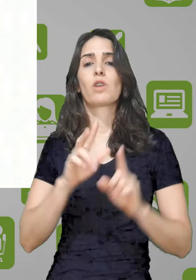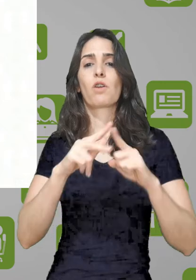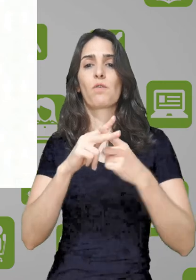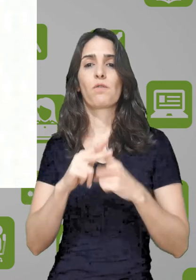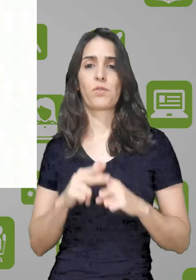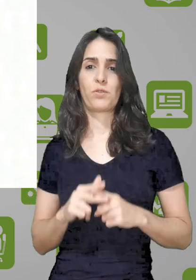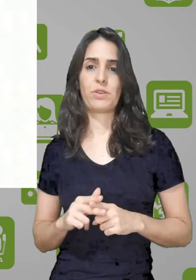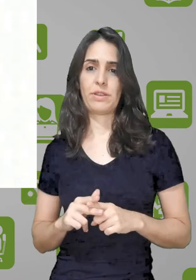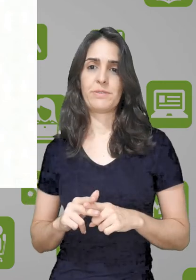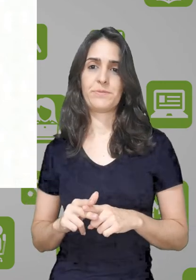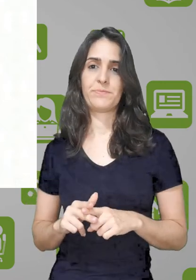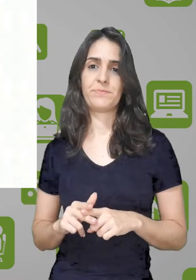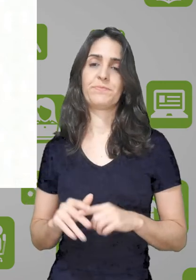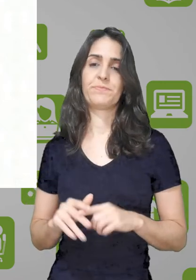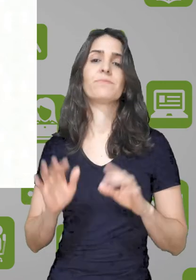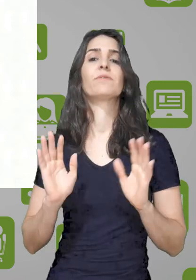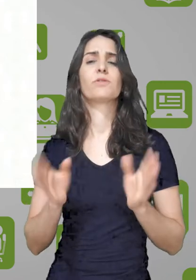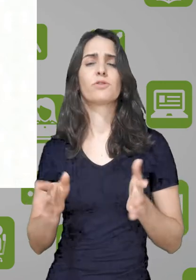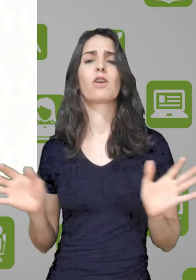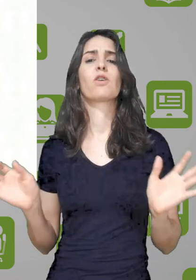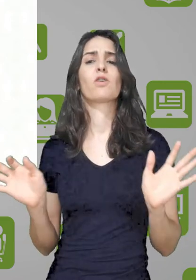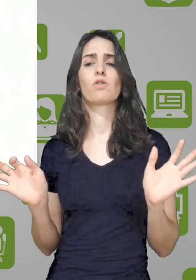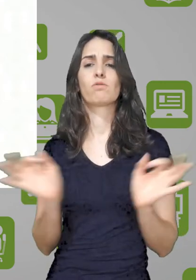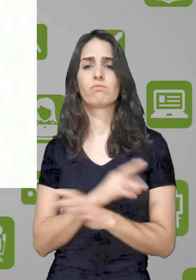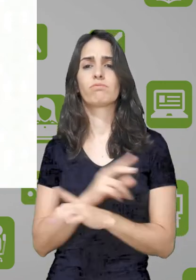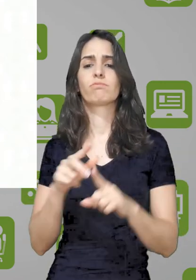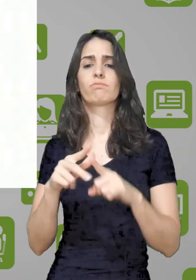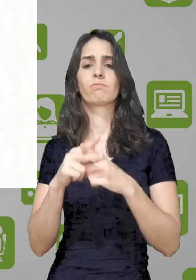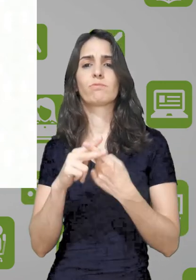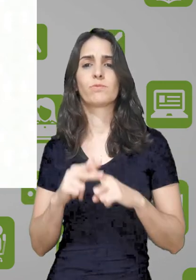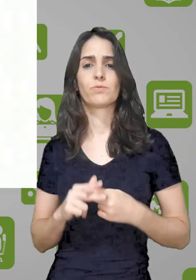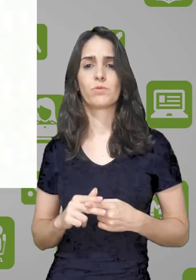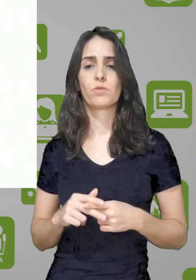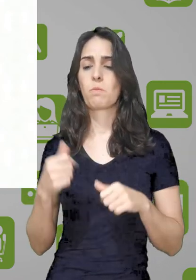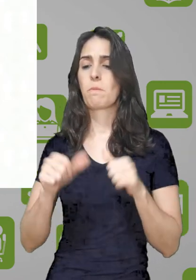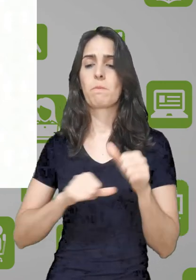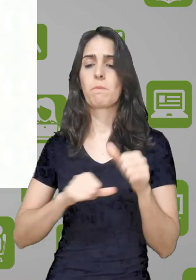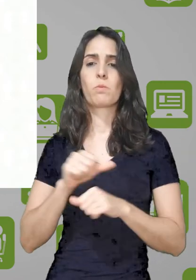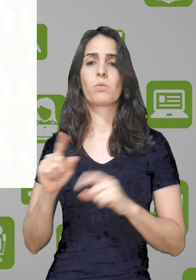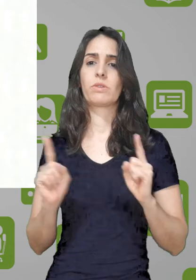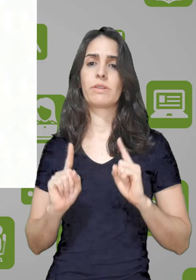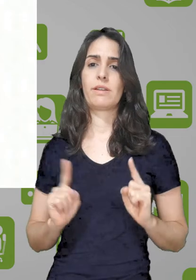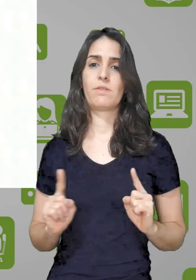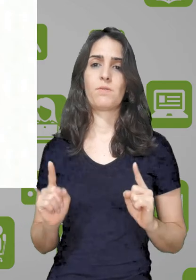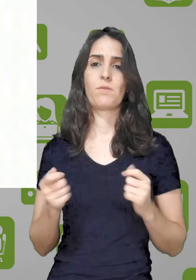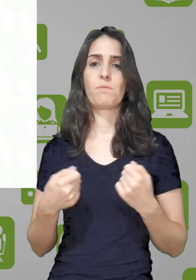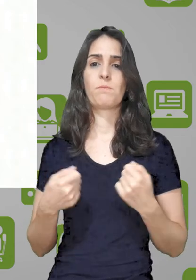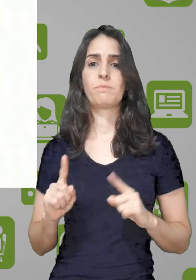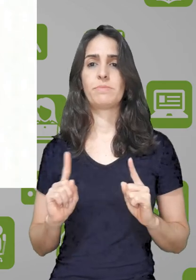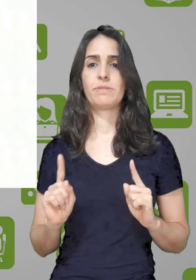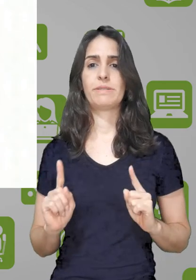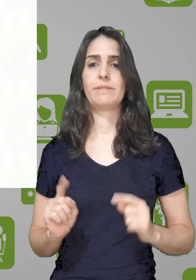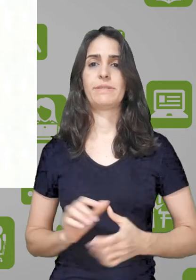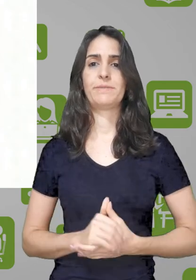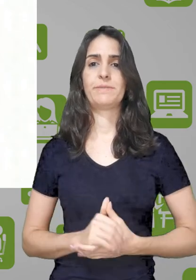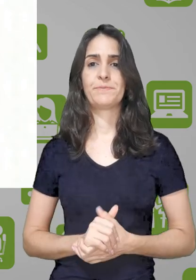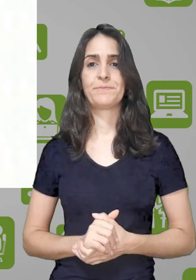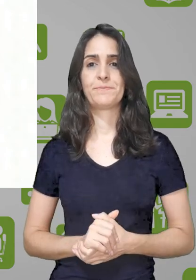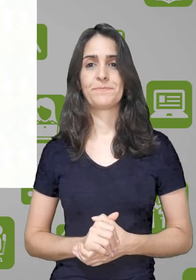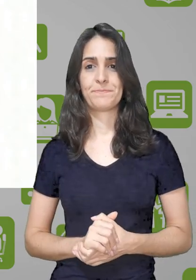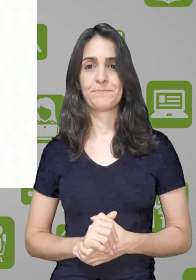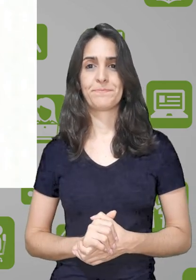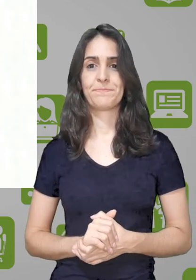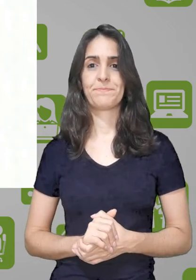a conclusão que eu já configurei. Então, se eu já configurei a conclusão da atividade, eu não preciso mexer aqui.